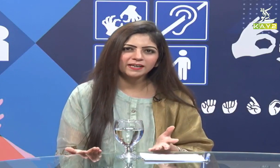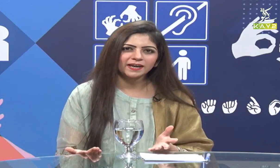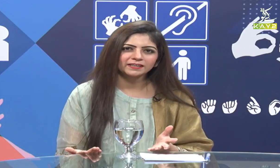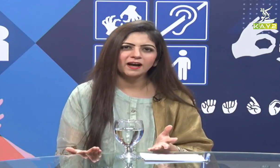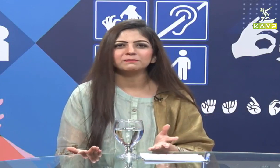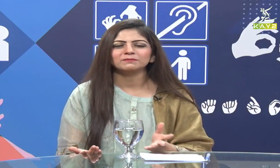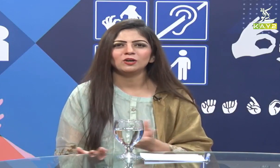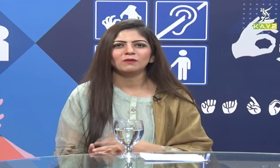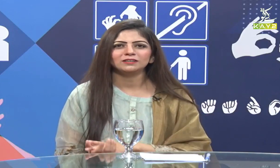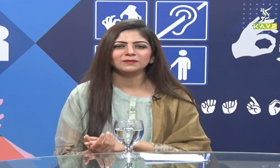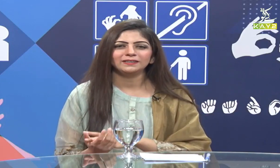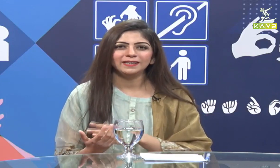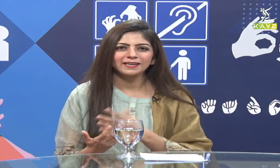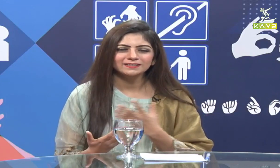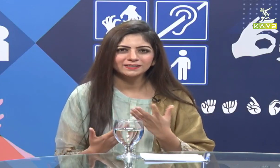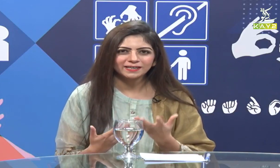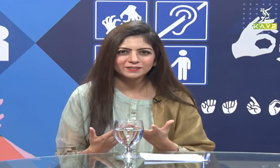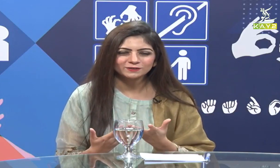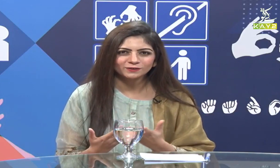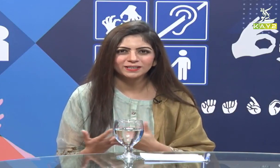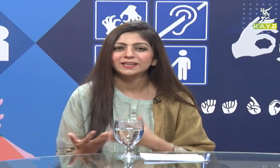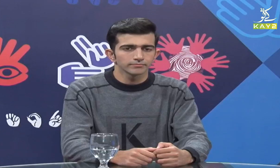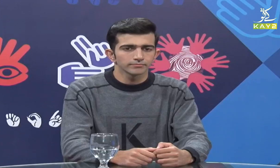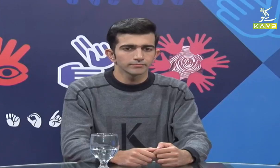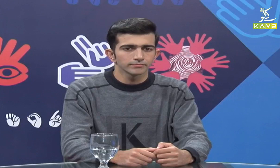है कि आपकी मालूमात में नई से नई चीज़ों के लिए इजाफ़ा